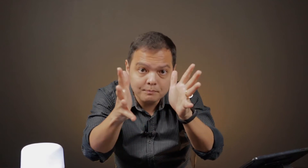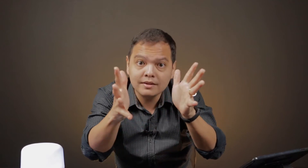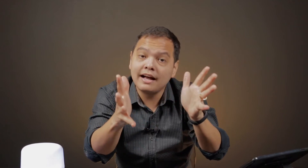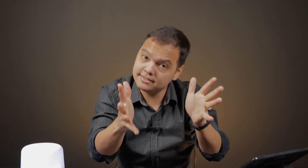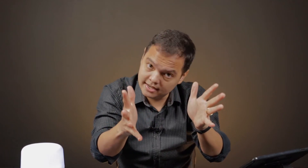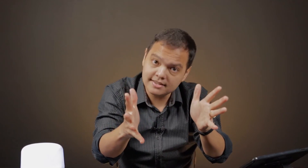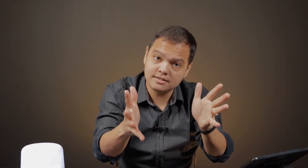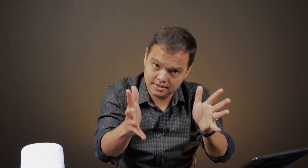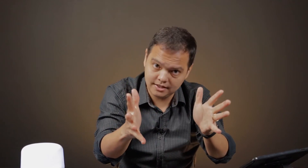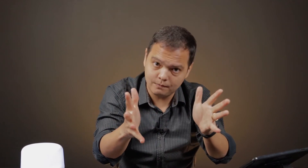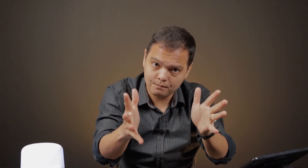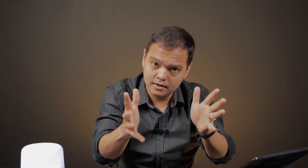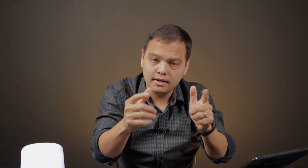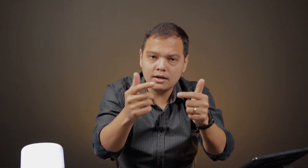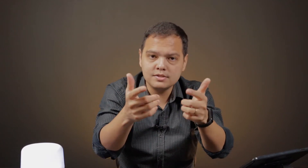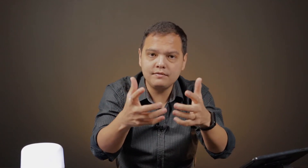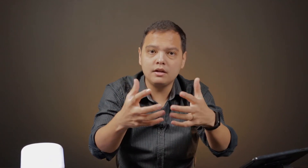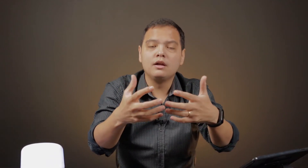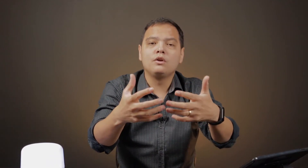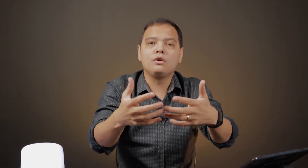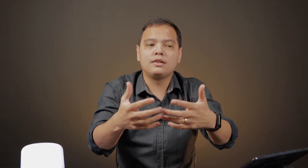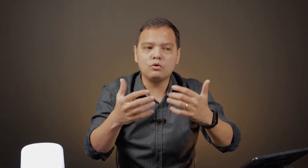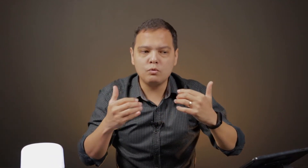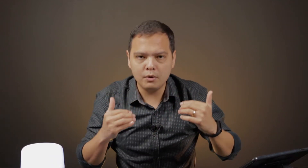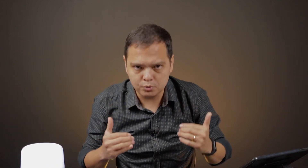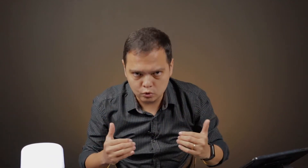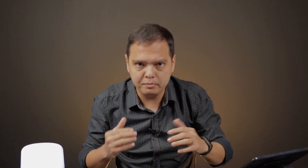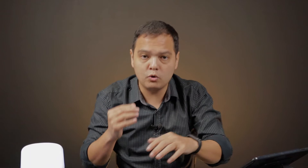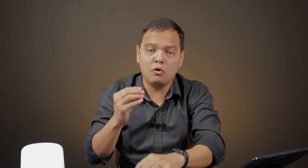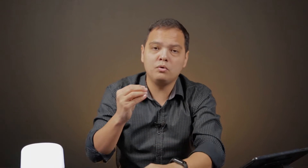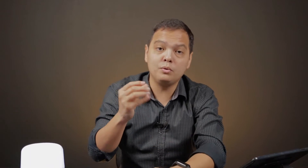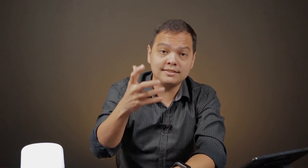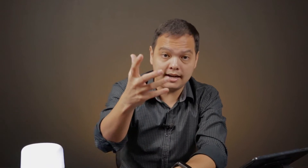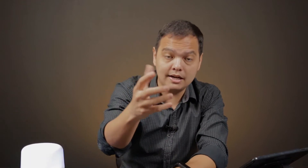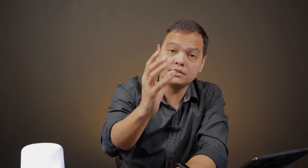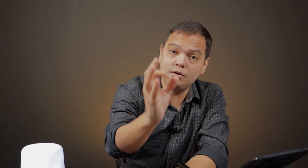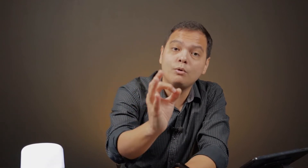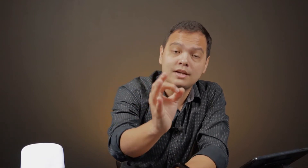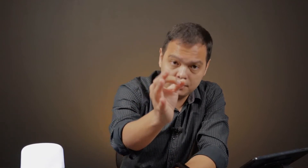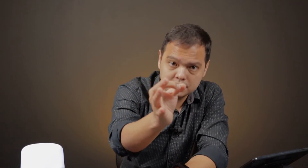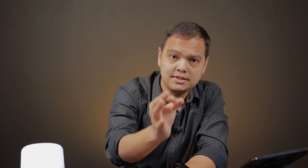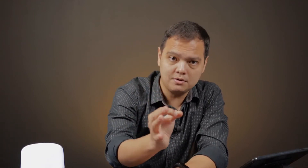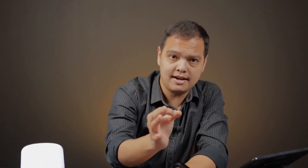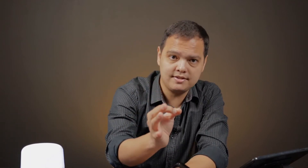ver a sinalização daquilo. Inclusive, tanto no meu YouTube como no Instagram, você encontra vídeos que você consegue fazer